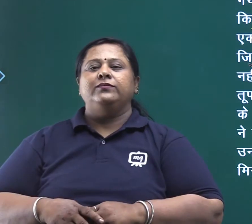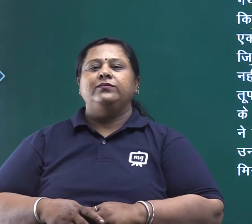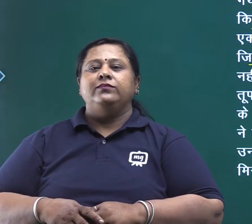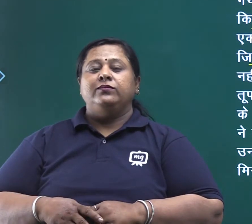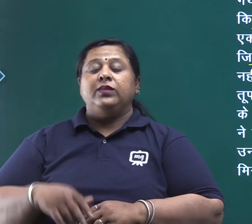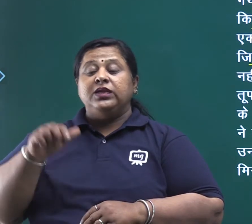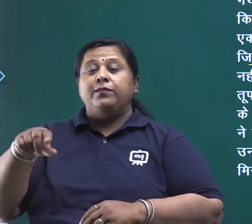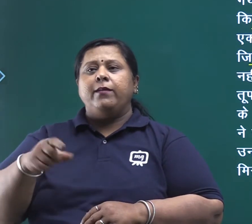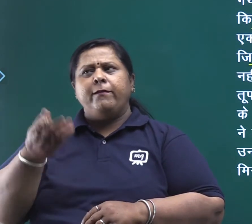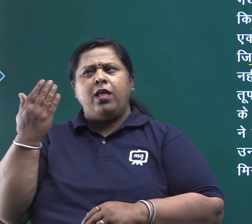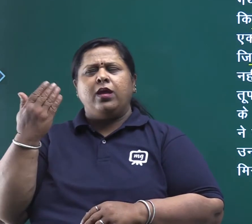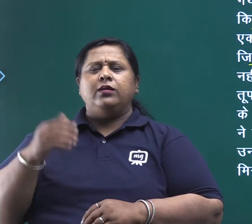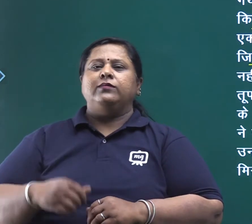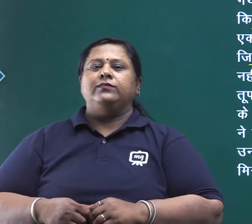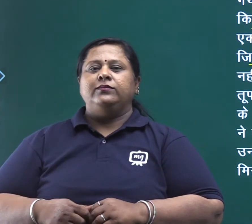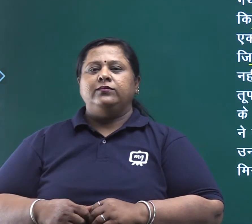जिनमें पहले